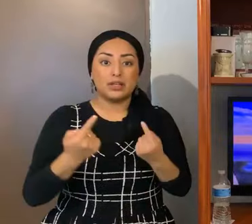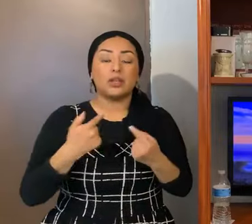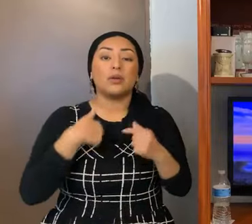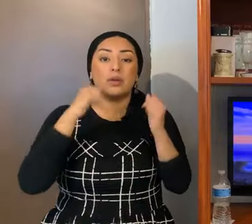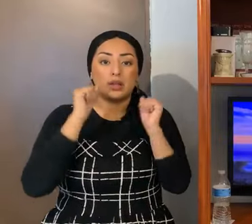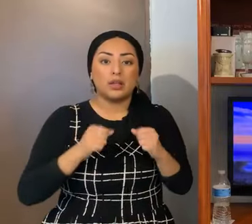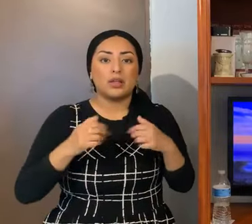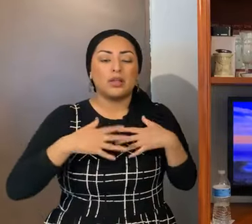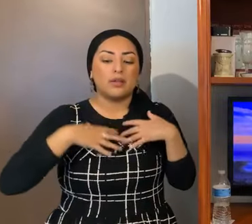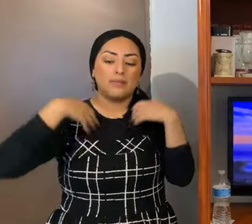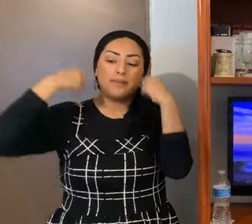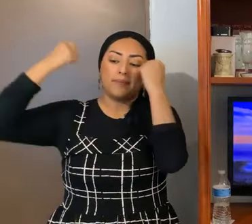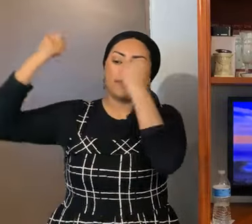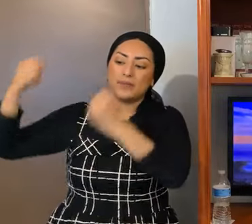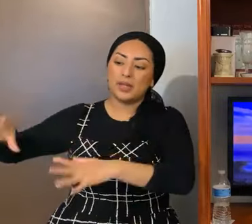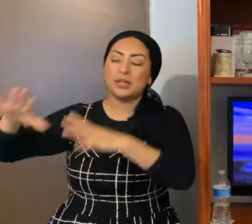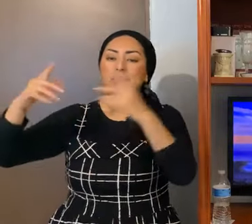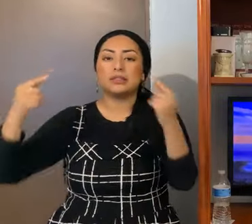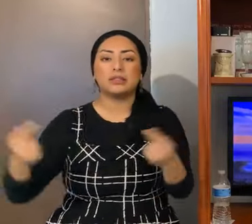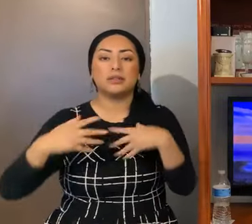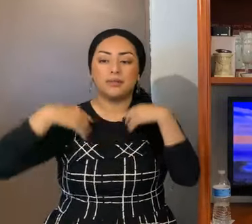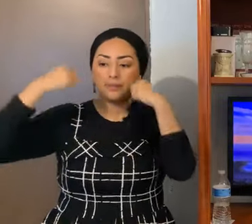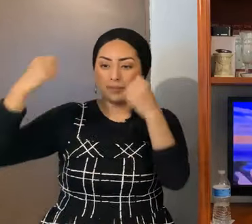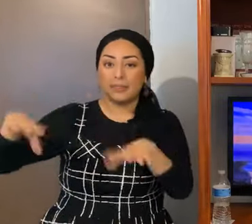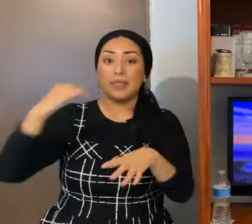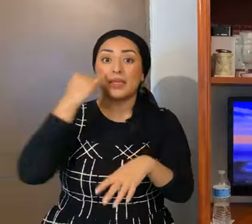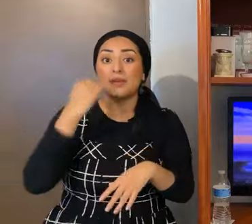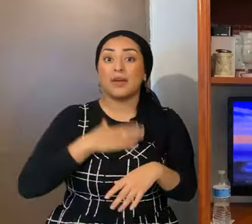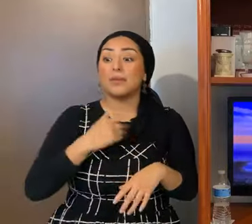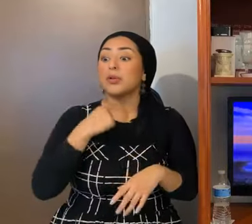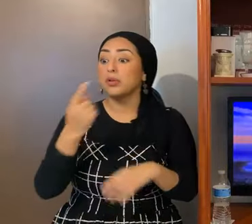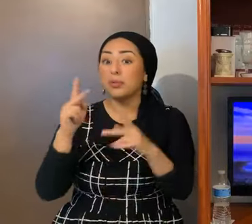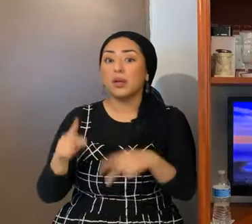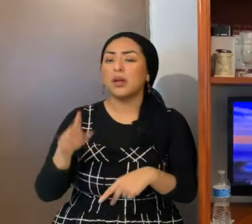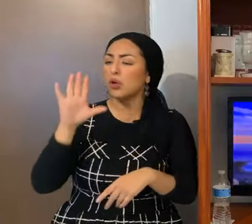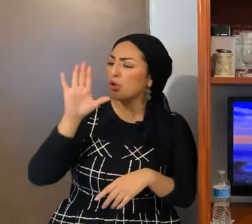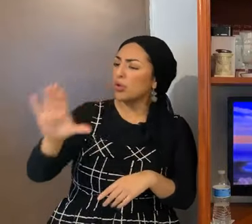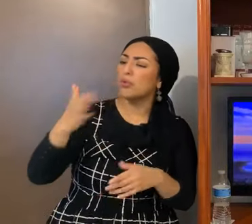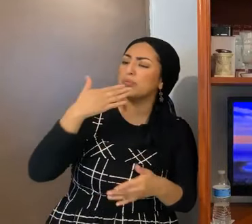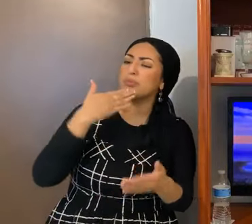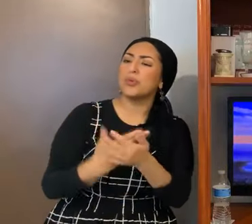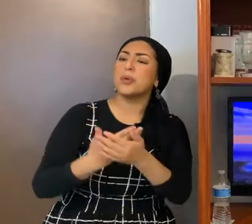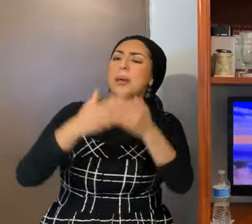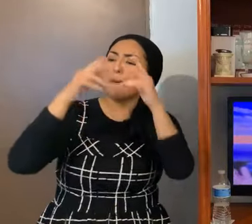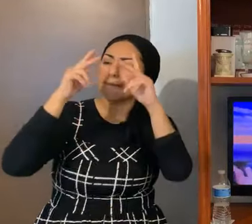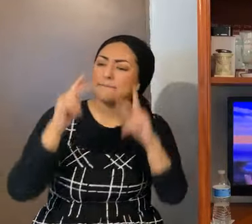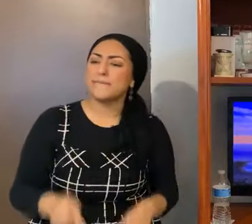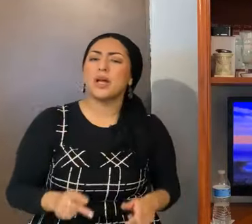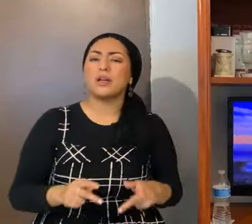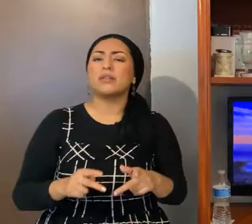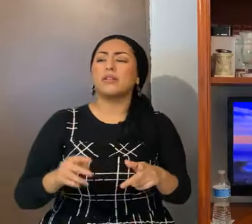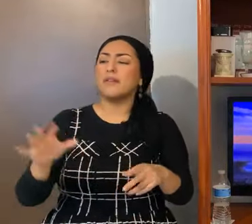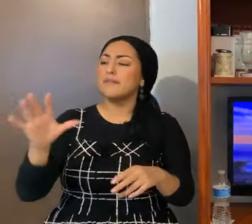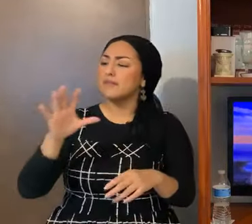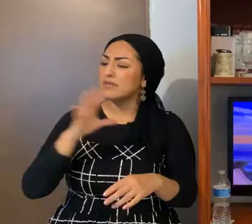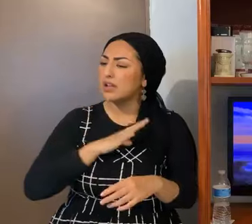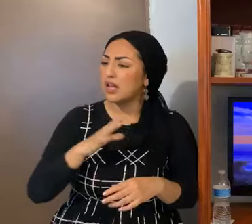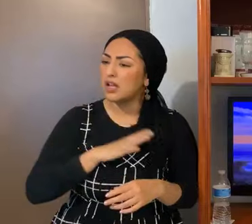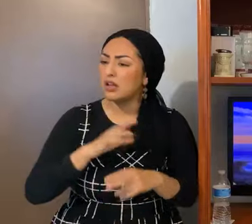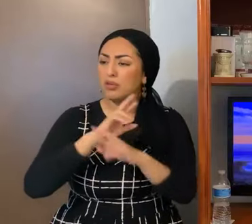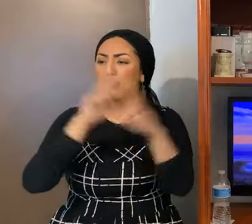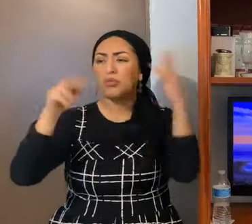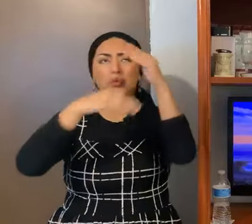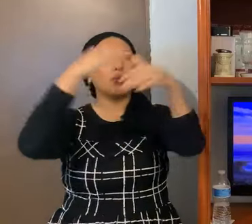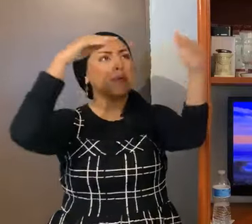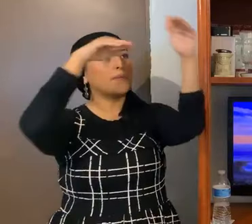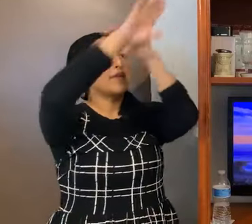poder apartarnos de ese pecado. Si yo le dijera a la persona, no, pues usted es muy bueno o muy buena, no se preocupe, ya tiene un pase al